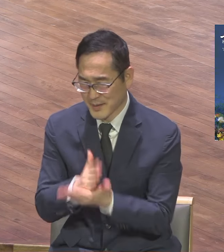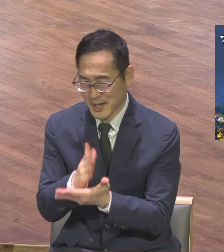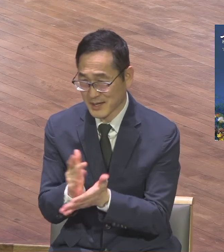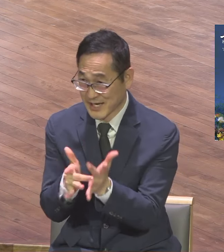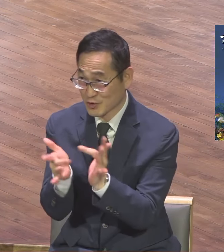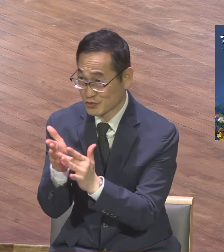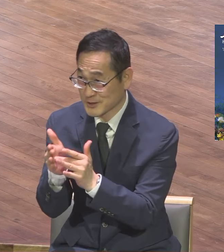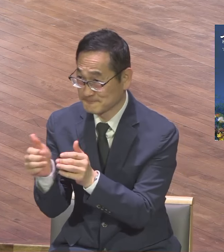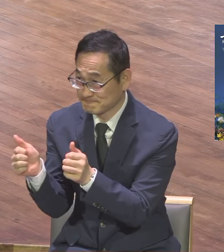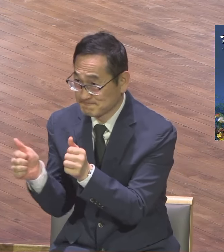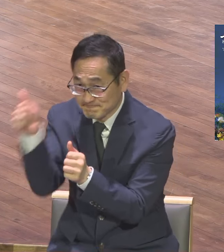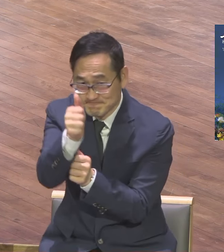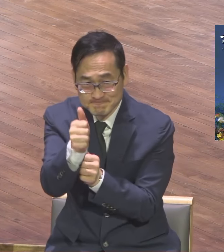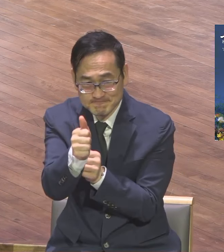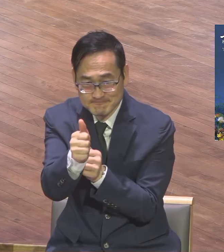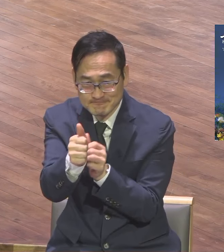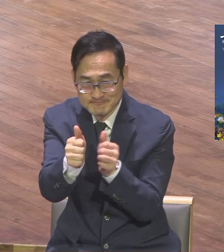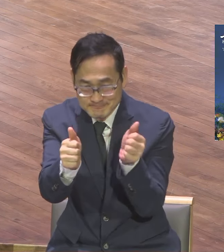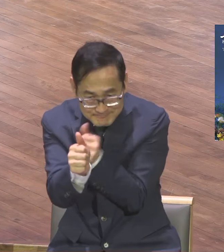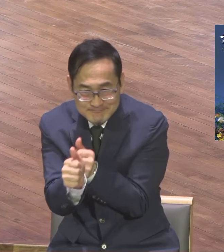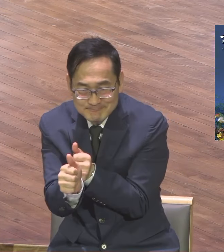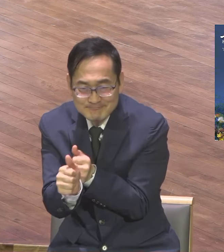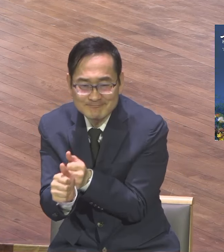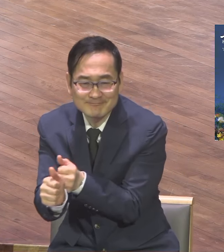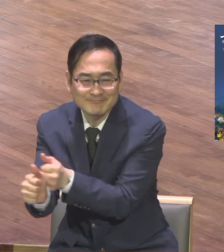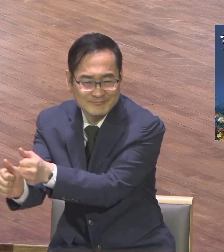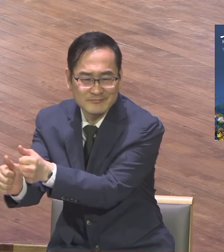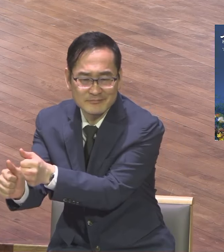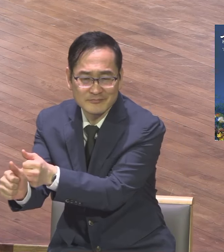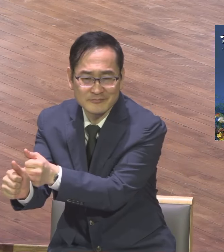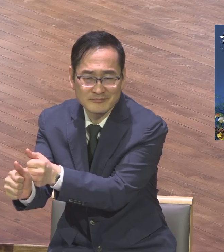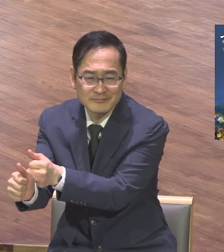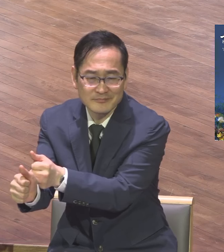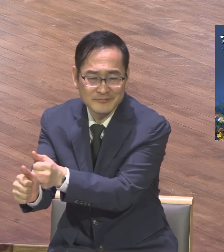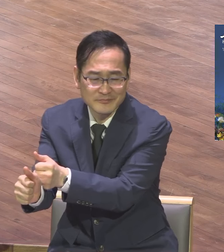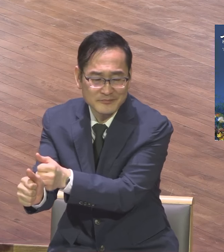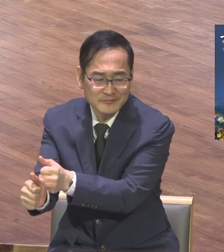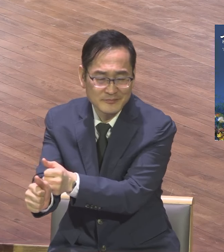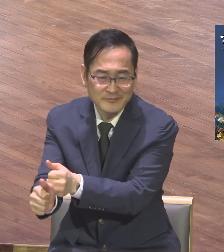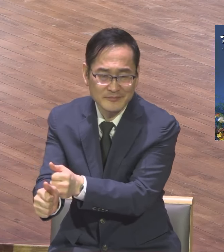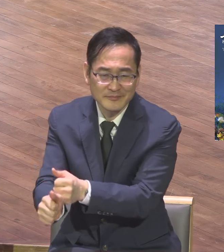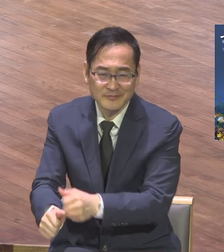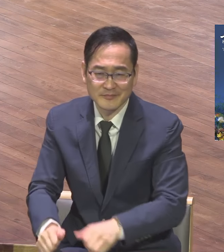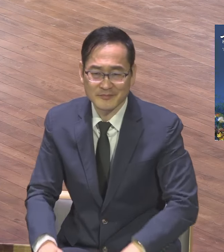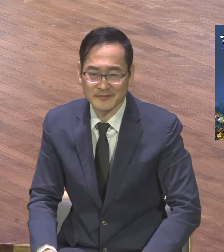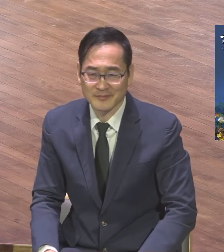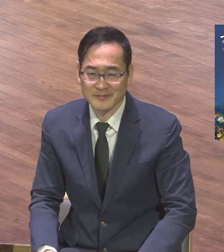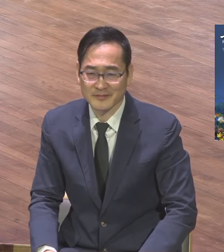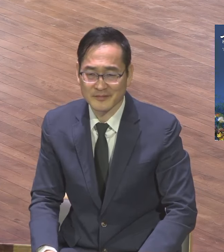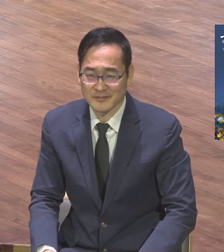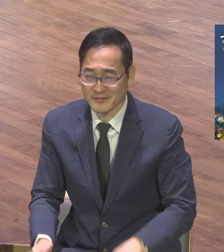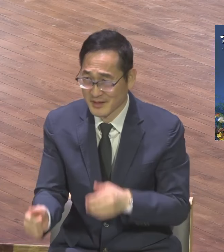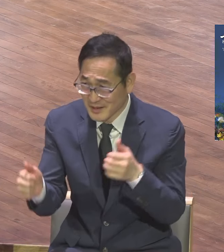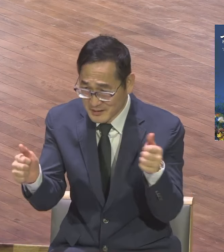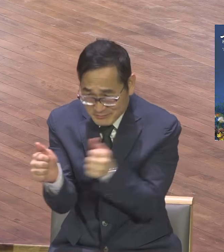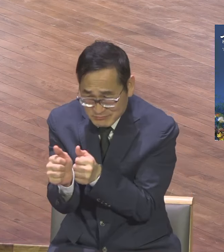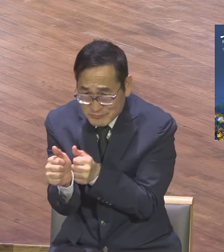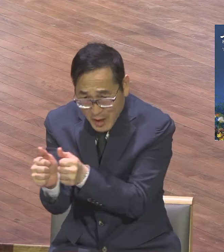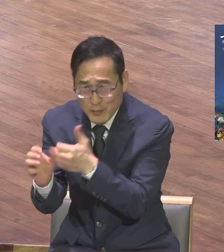살아요. 조연이요 저희 우리는 조연의 삶을 살아야 돼요. 사실 조연이 되면요 조연은 그렇게 크게 염려